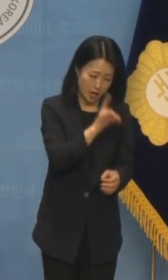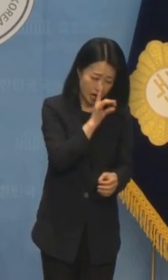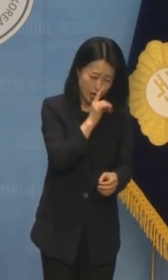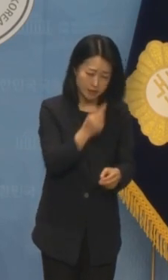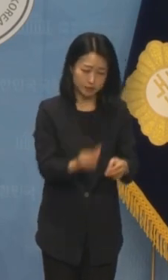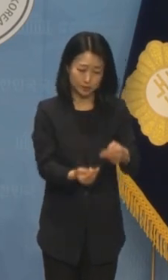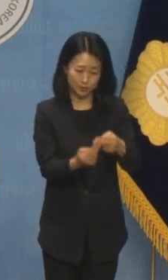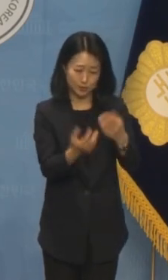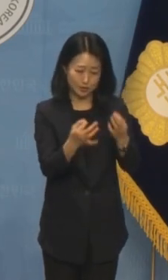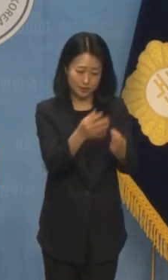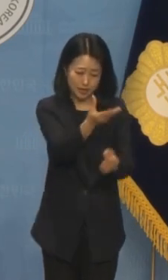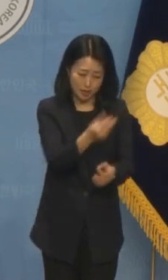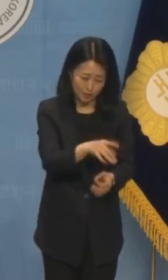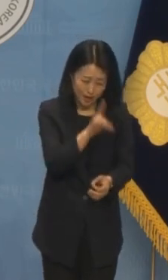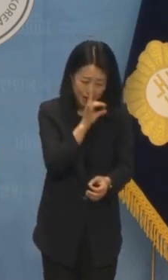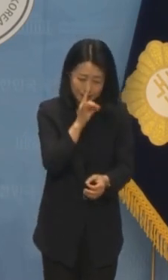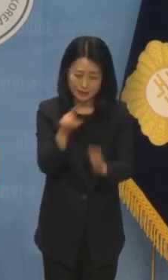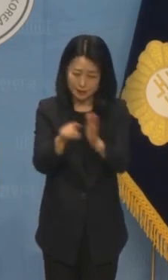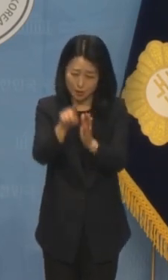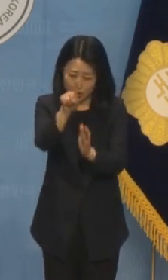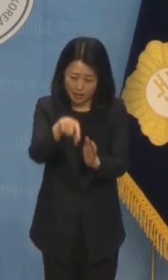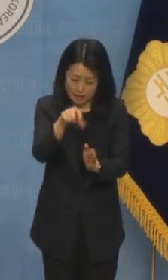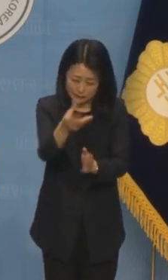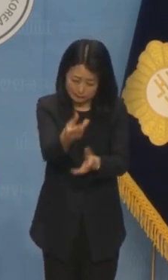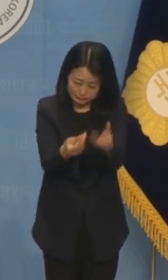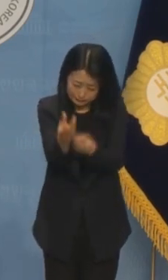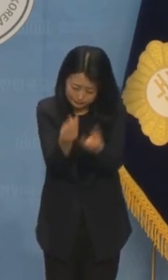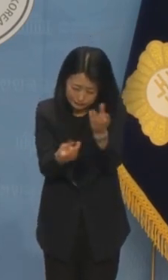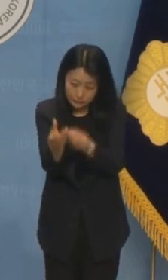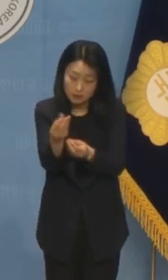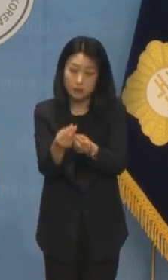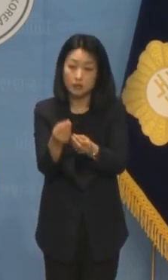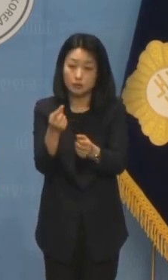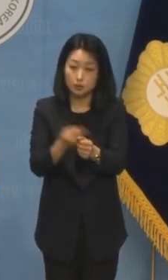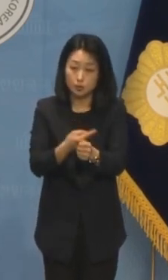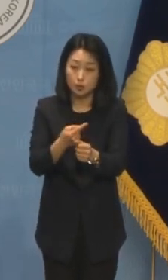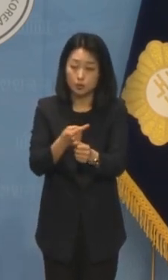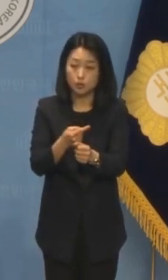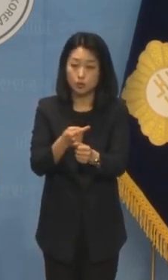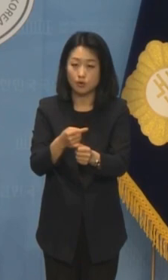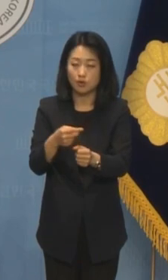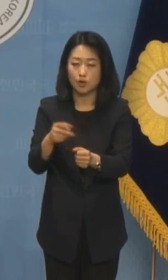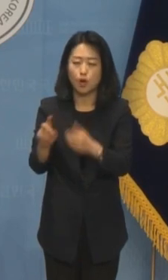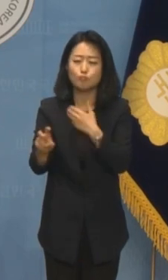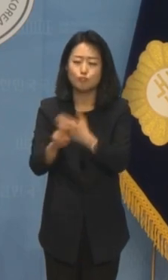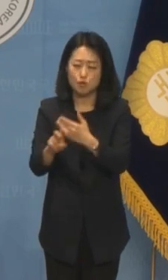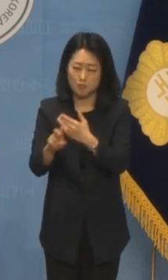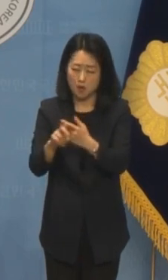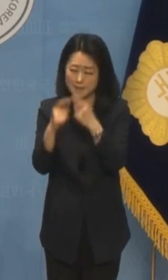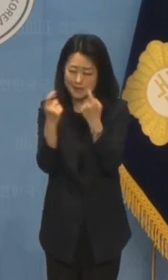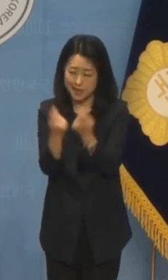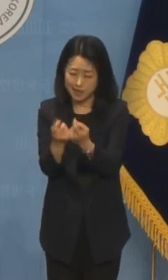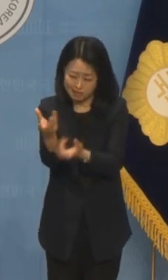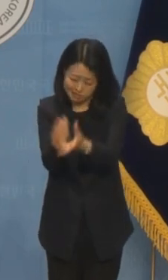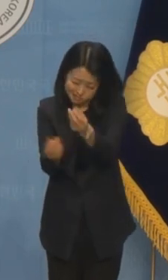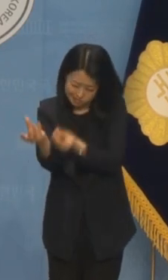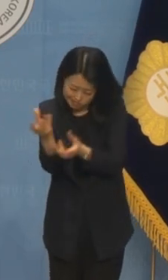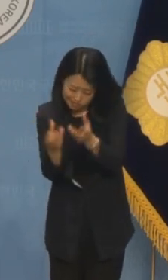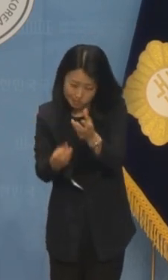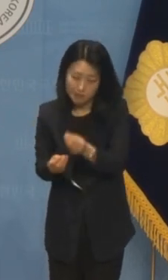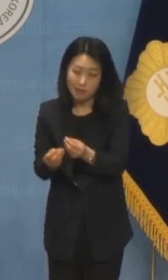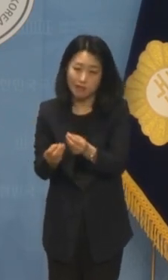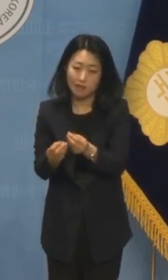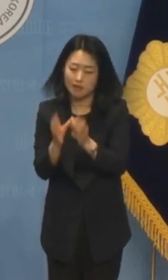서민들은 카드론과 대부업체를 선택할 수밖에 없고 결국 불법 사금융 시장으로 내몰릴